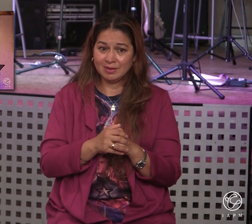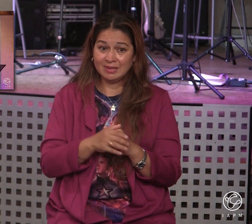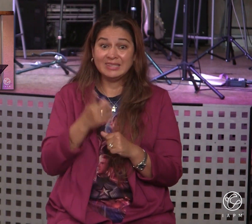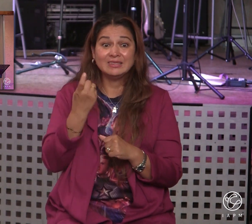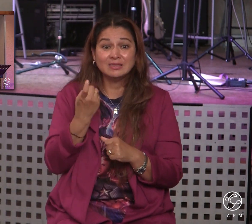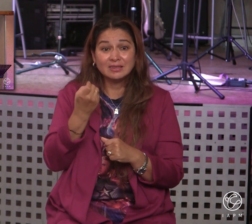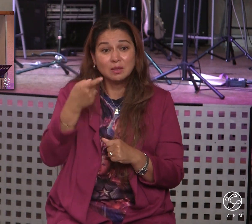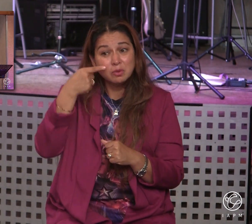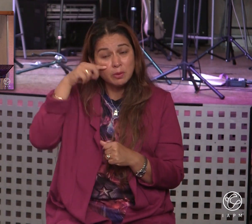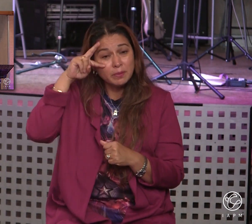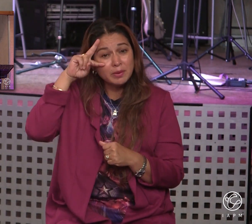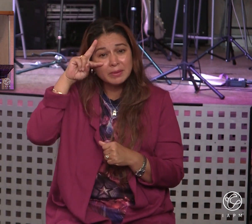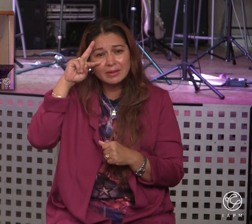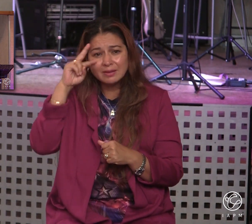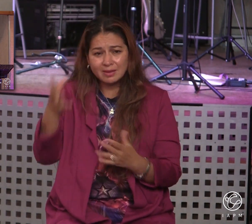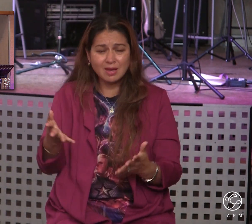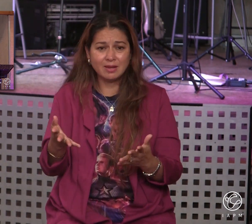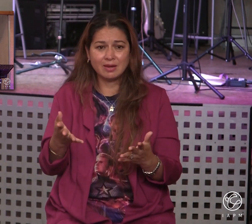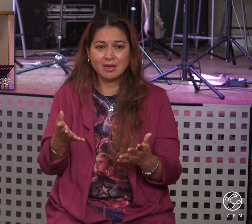Él.